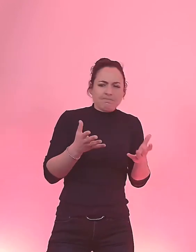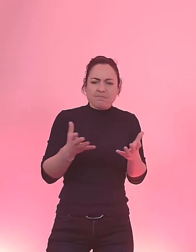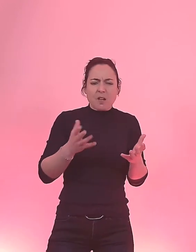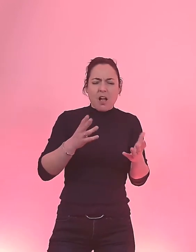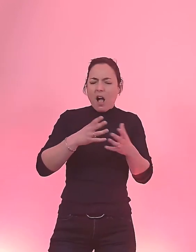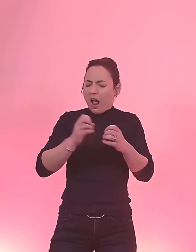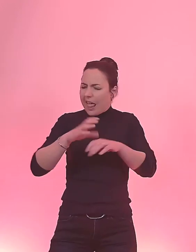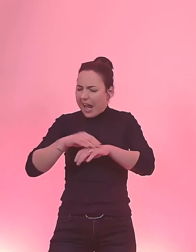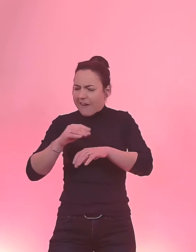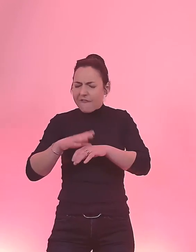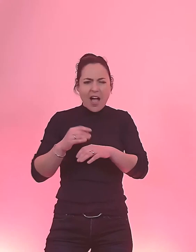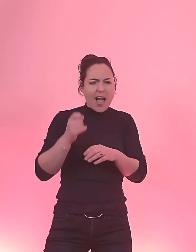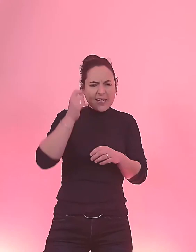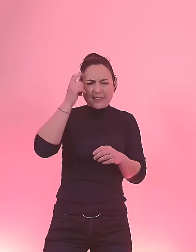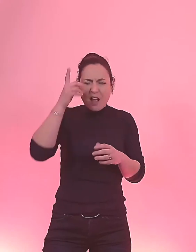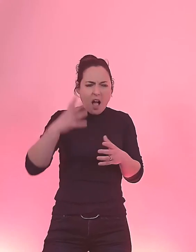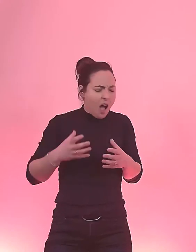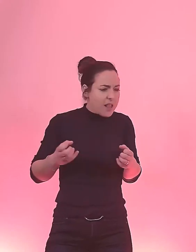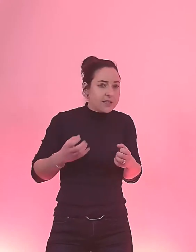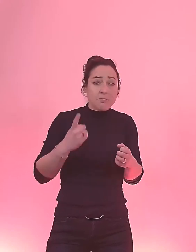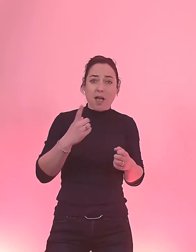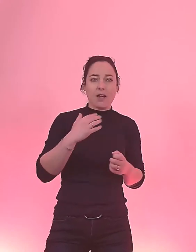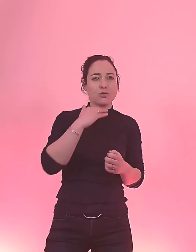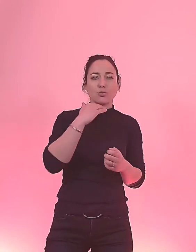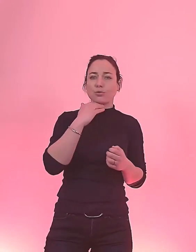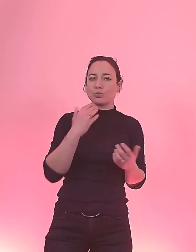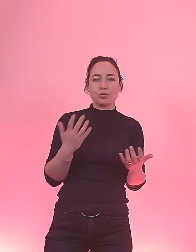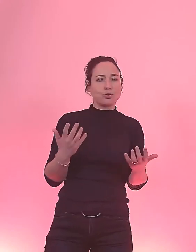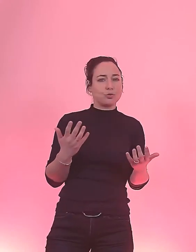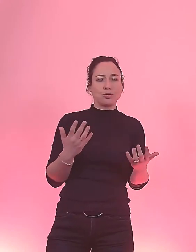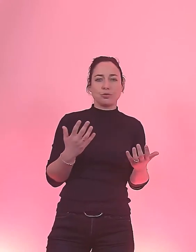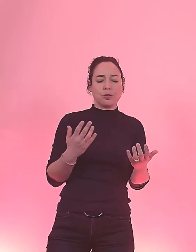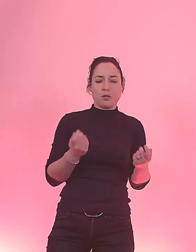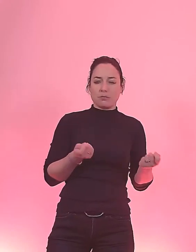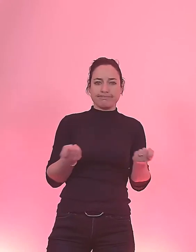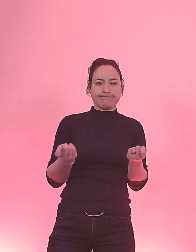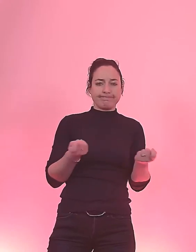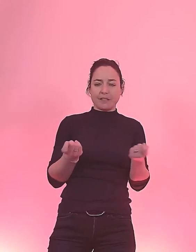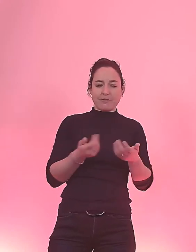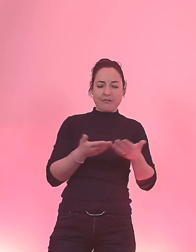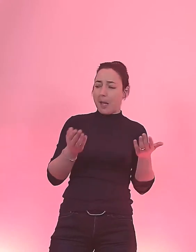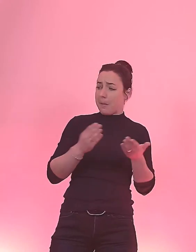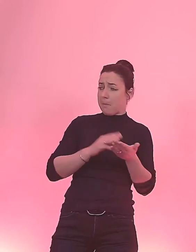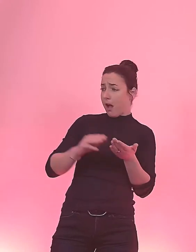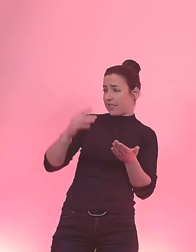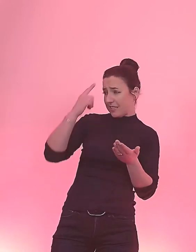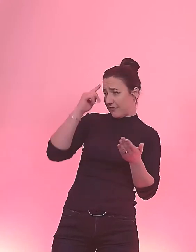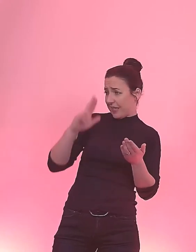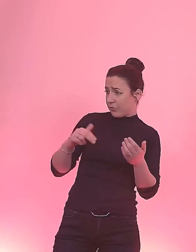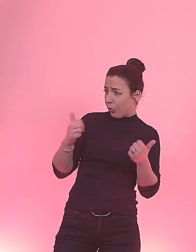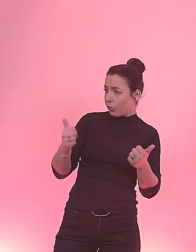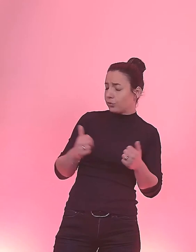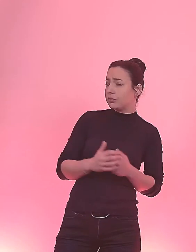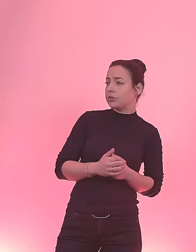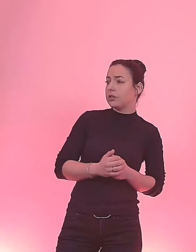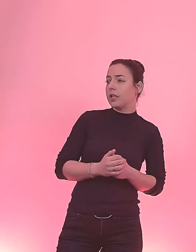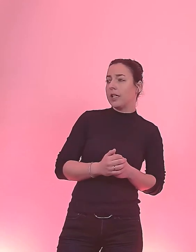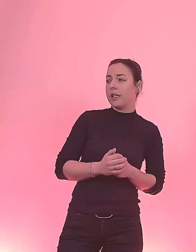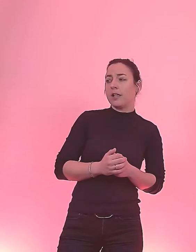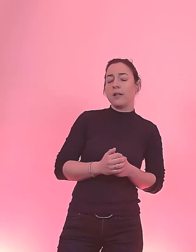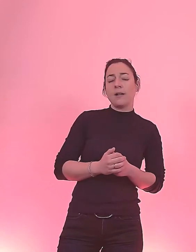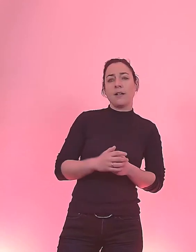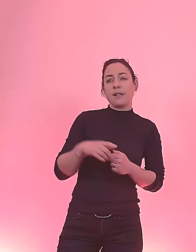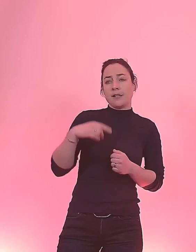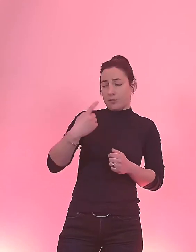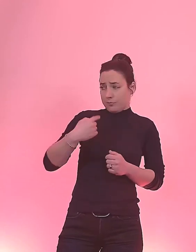alle ervaringen pompen dat er in maar dat was niet genoeg we verloren de controle mannekes ik weet het nog goed en toen ging ik naar